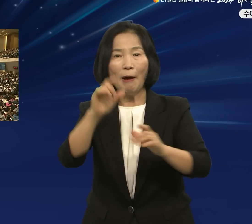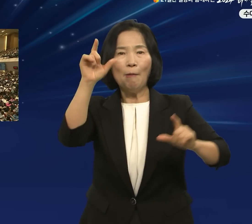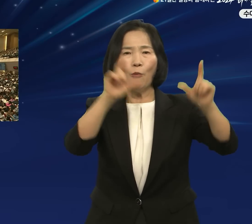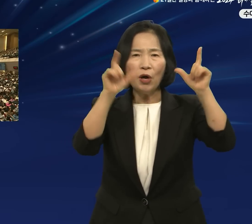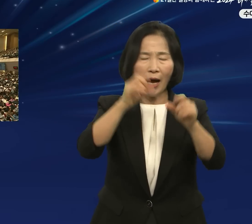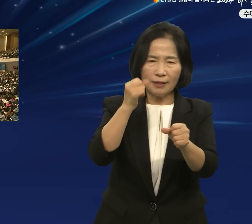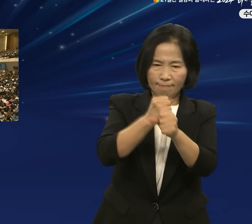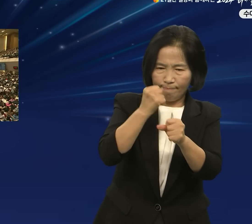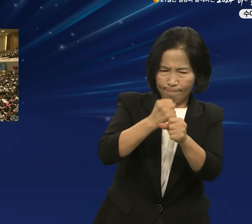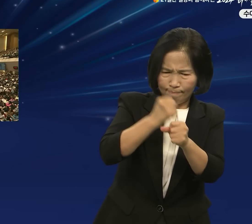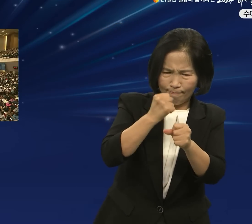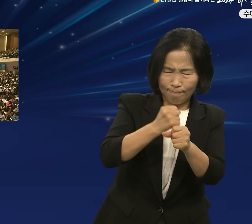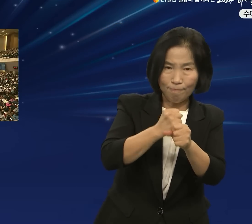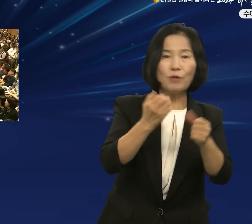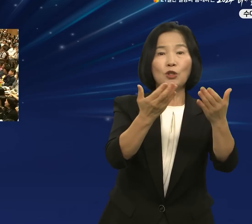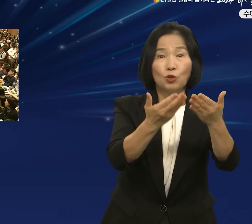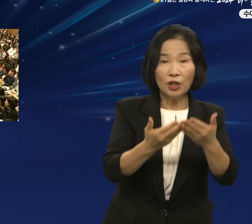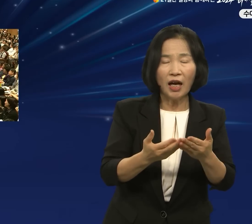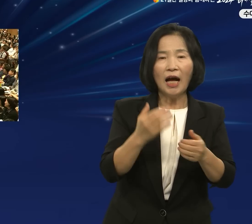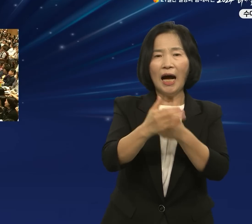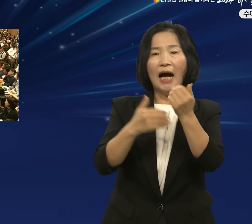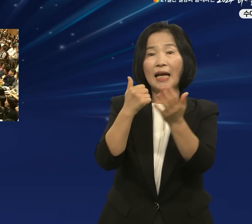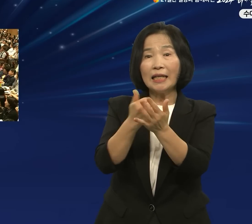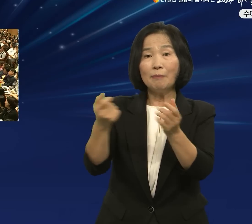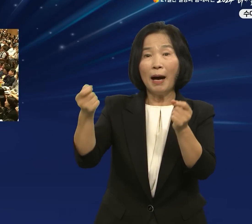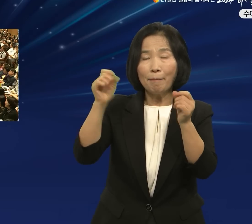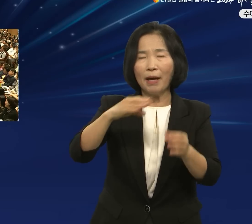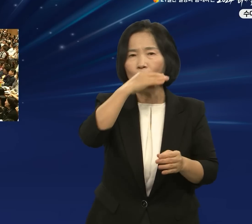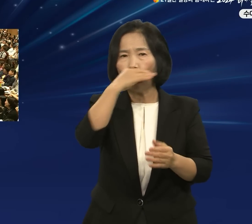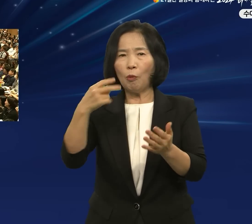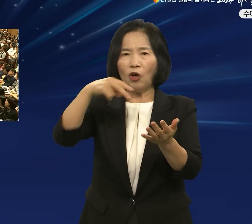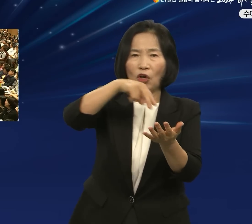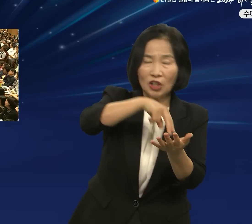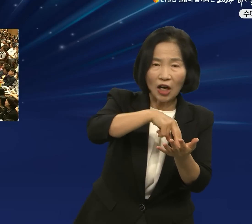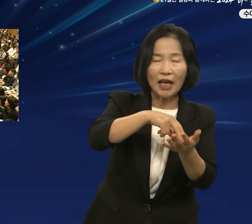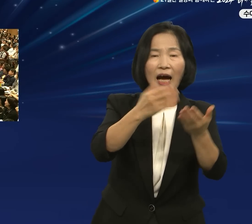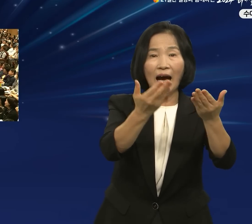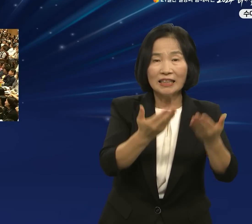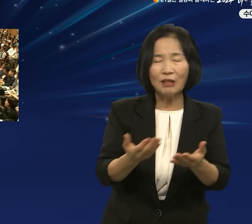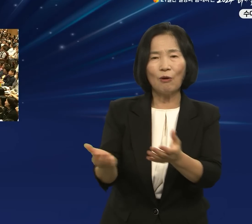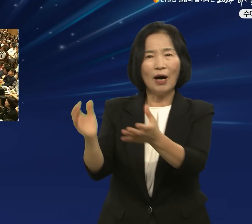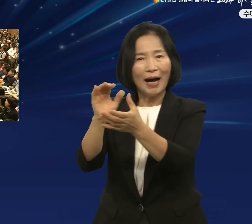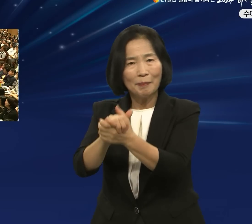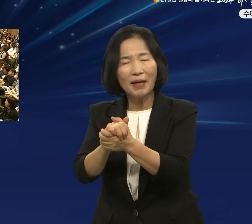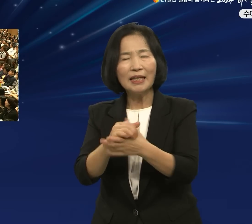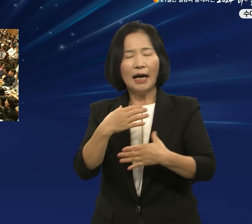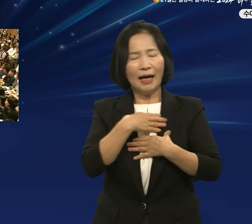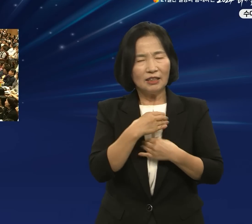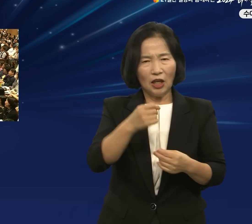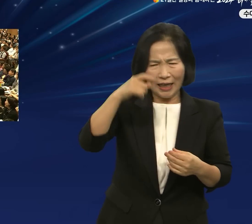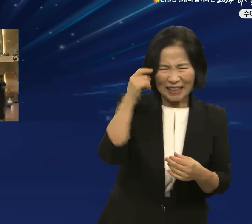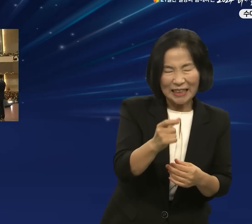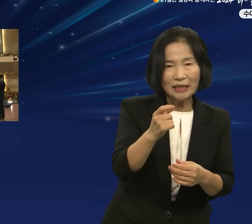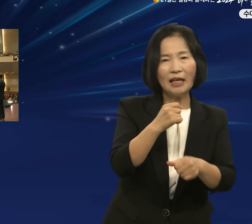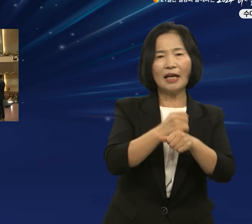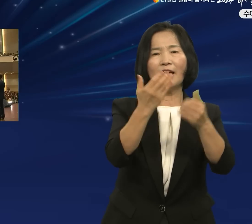빚어주십니다. 하나님 앞에 똑바로 서게 하시고 안전하고 튼튼하게 하십니다.